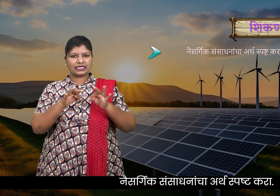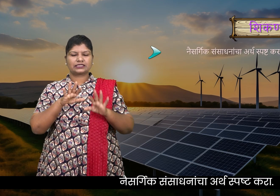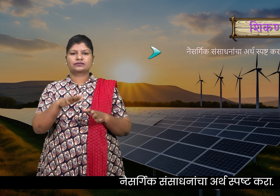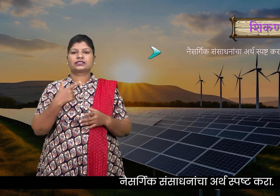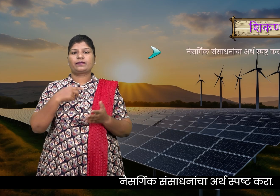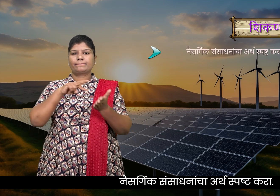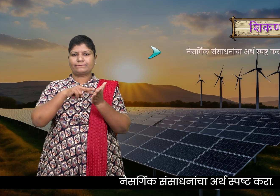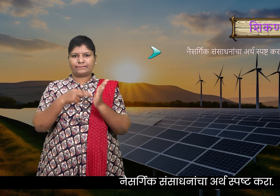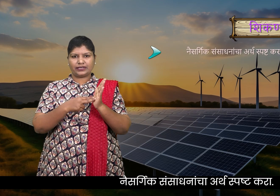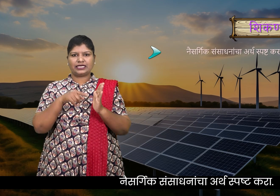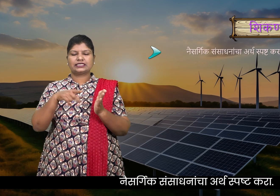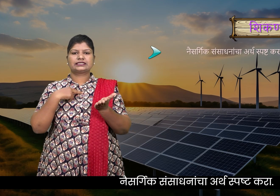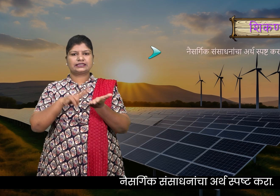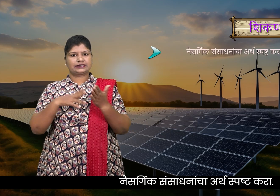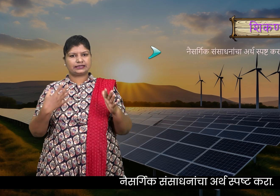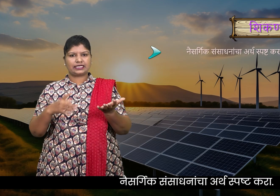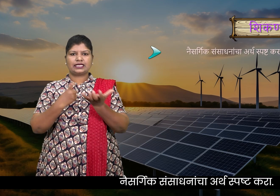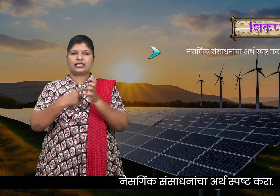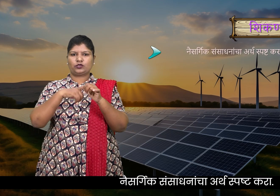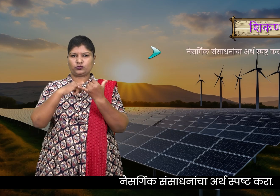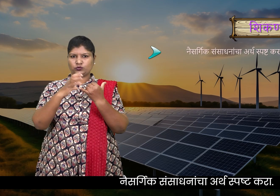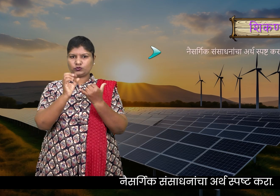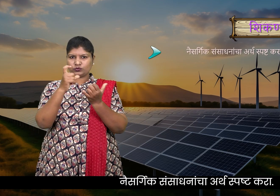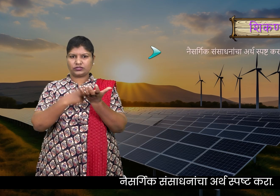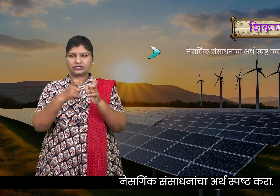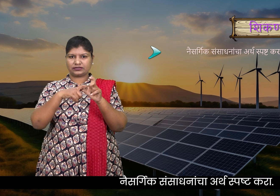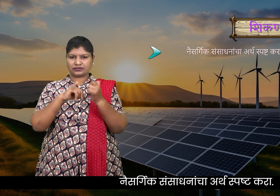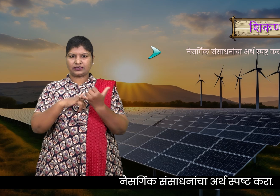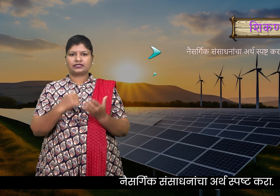नैसर्गिक संसाधनांचा अर्थ स्पष्ट करा.